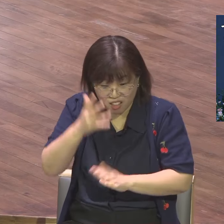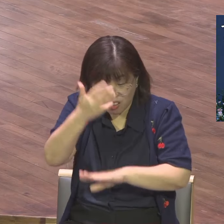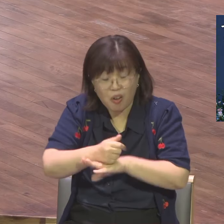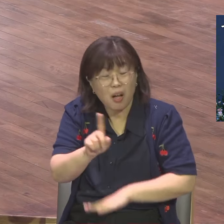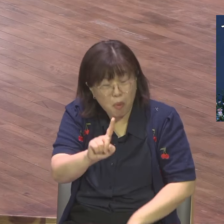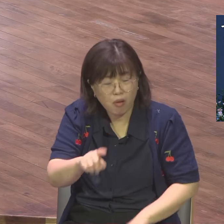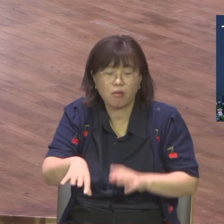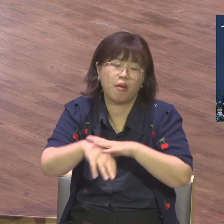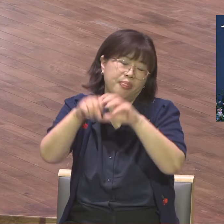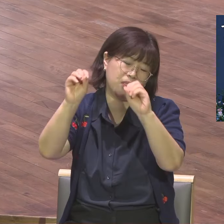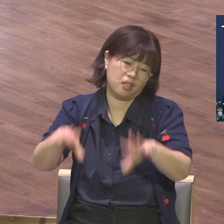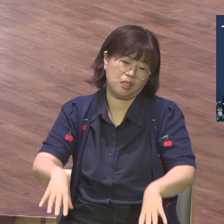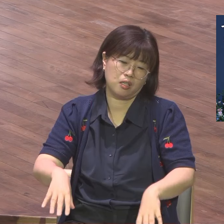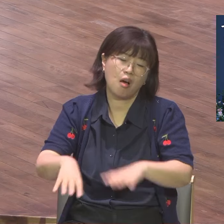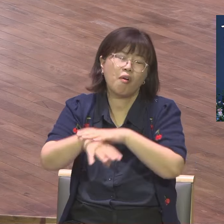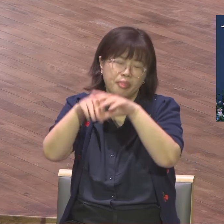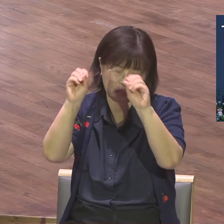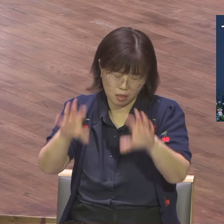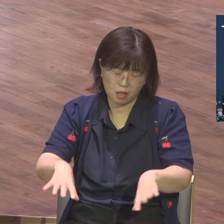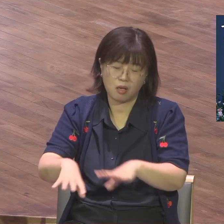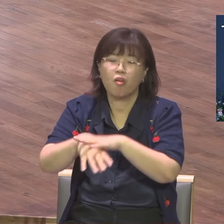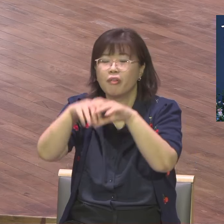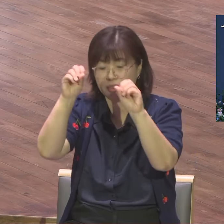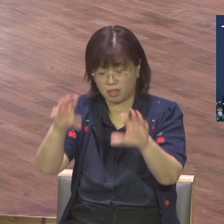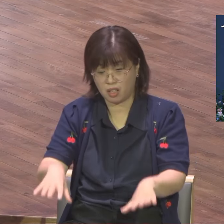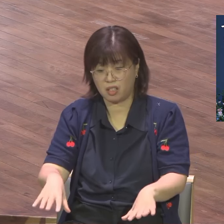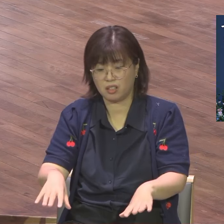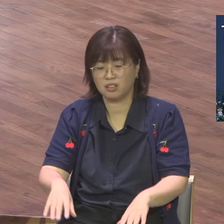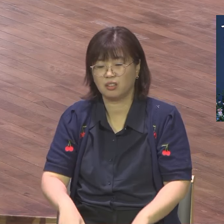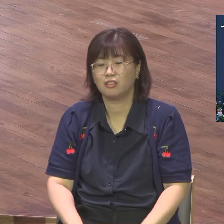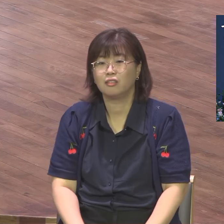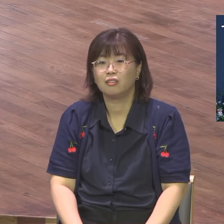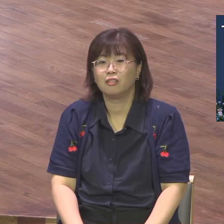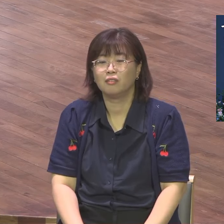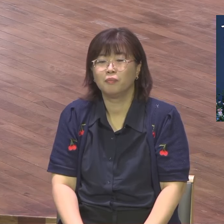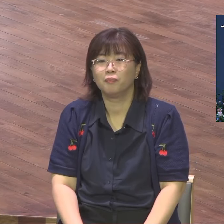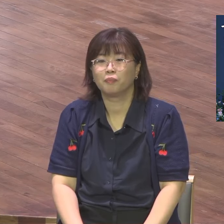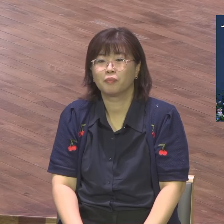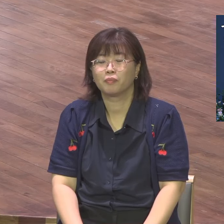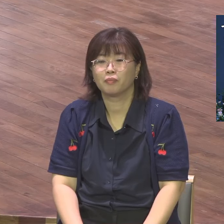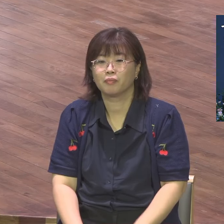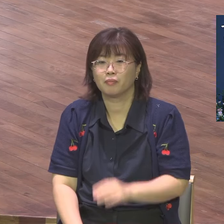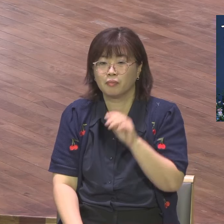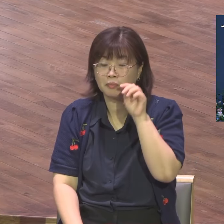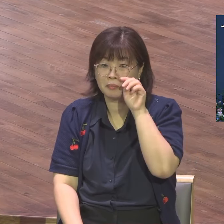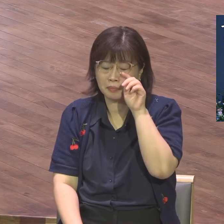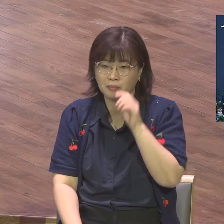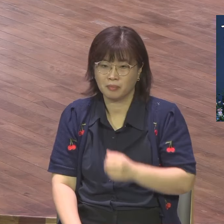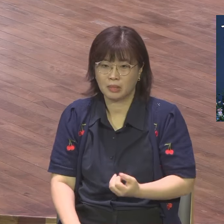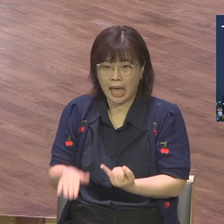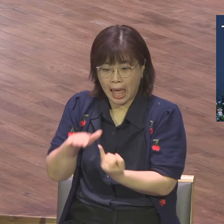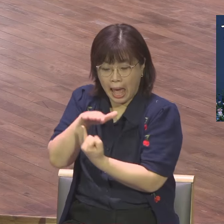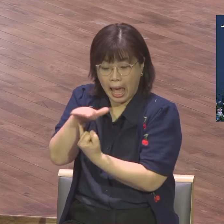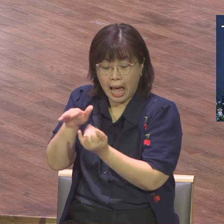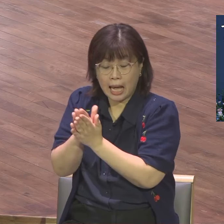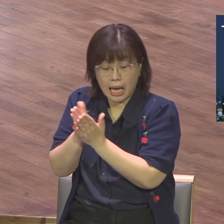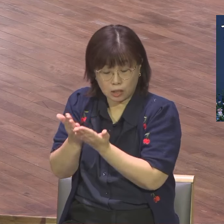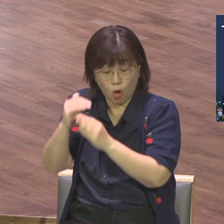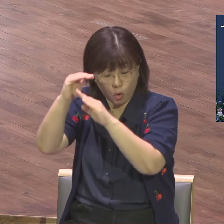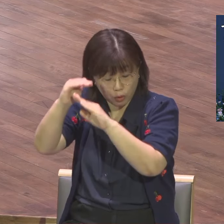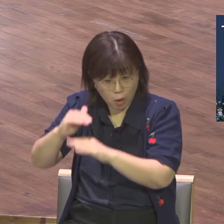우리가 놓지 말아야 될 것은 아가스의 말씀 통해서 솔로몬이 고백하는 이 고백은요 우리를 향한 뭘